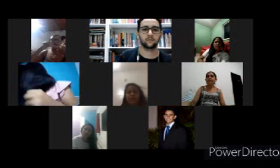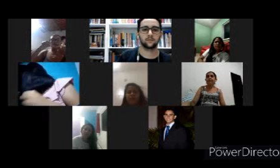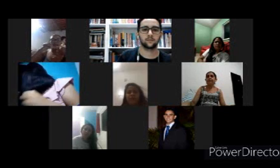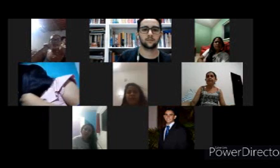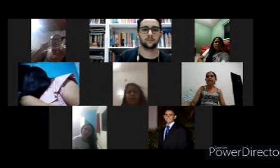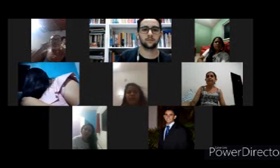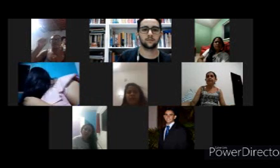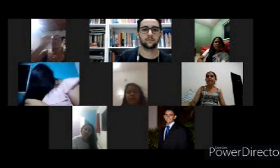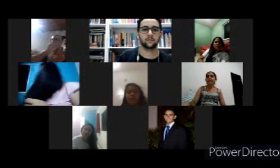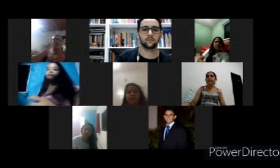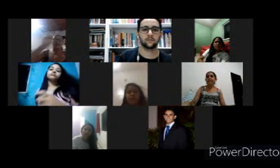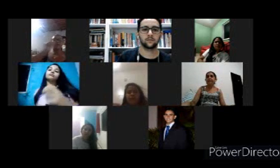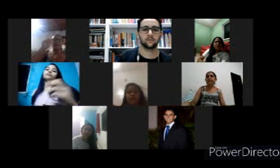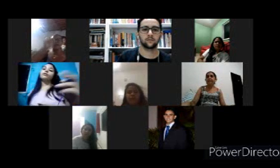caneta, agador.